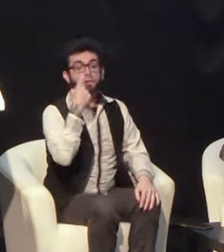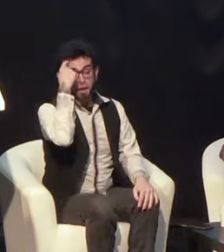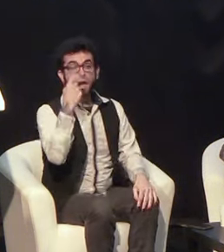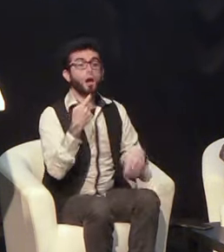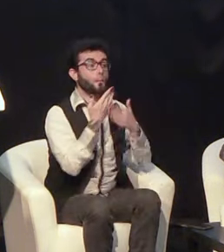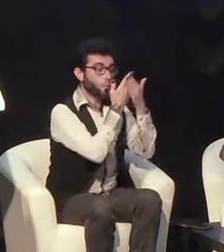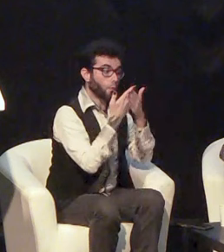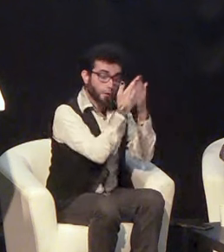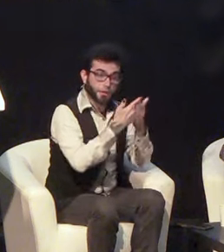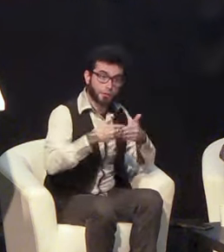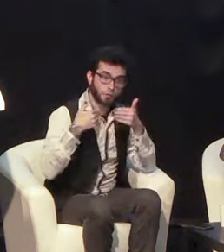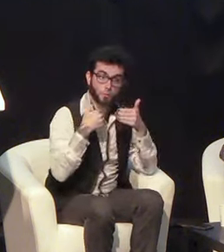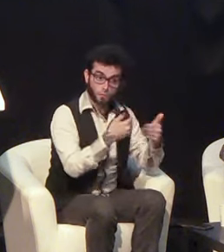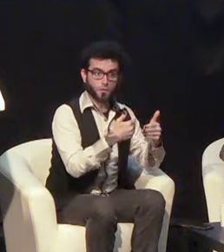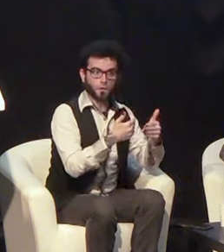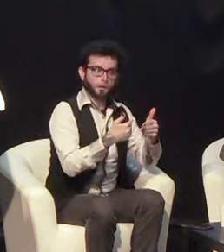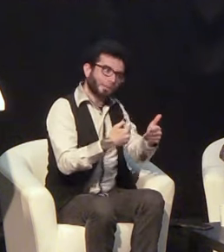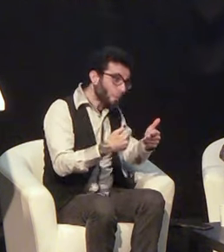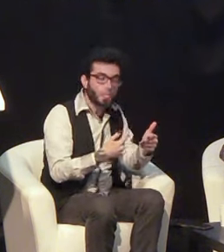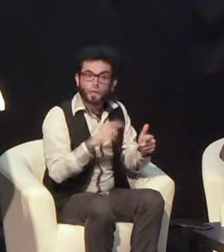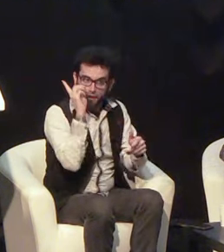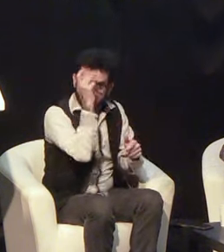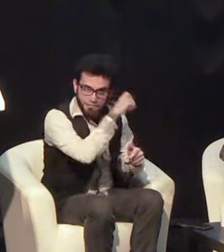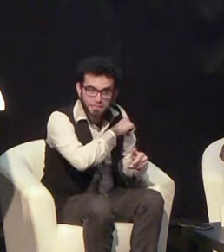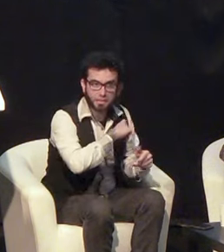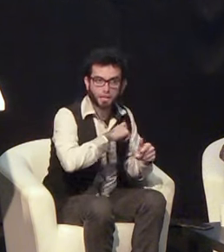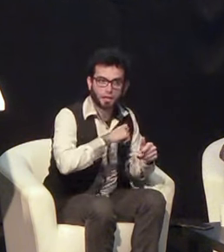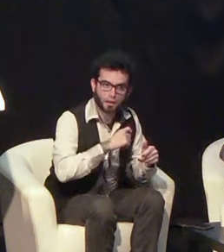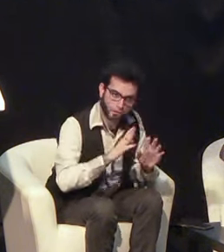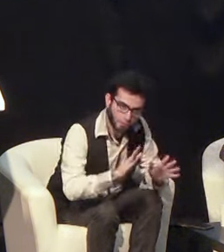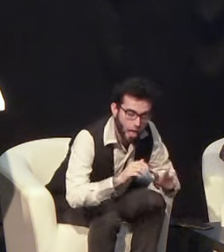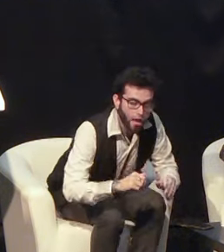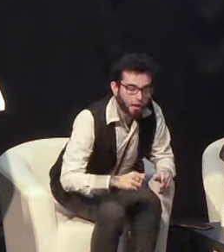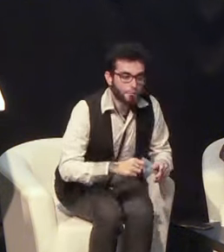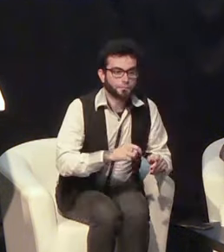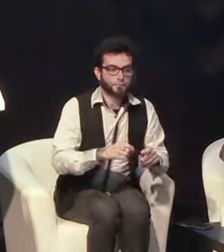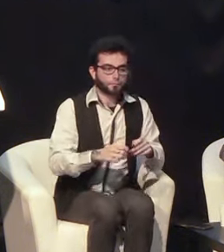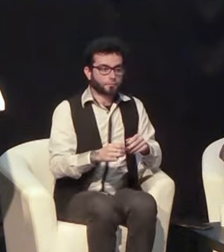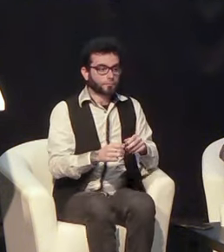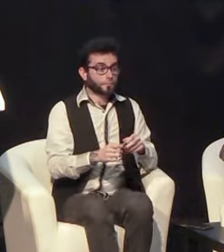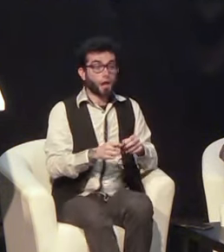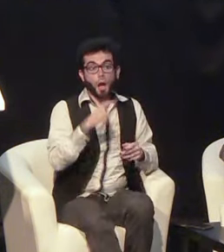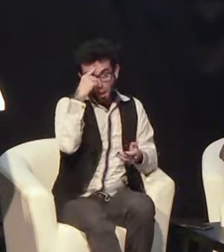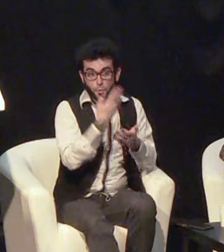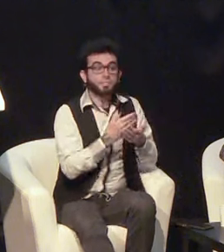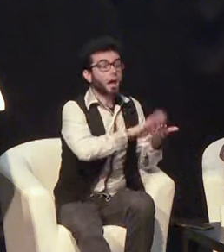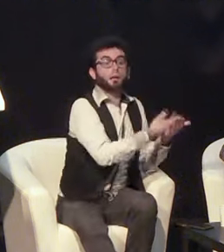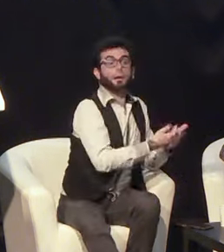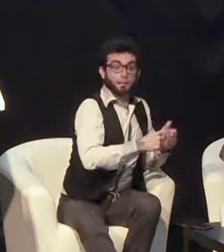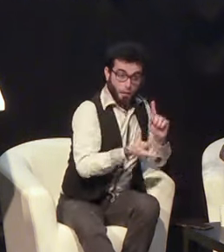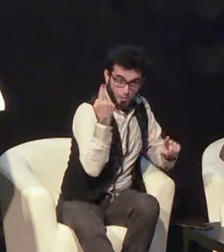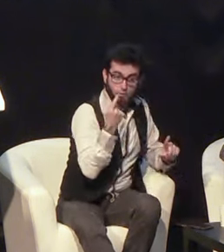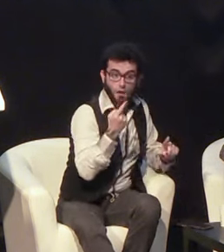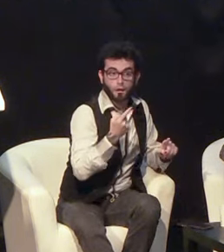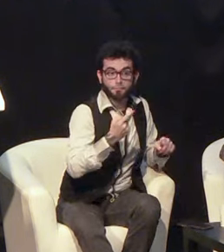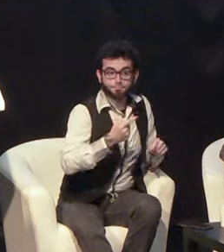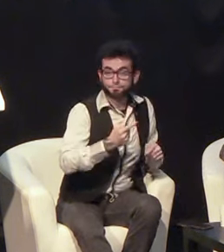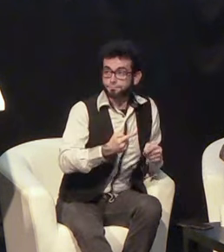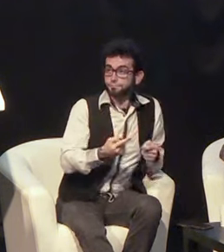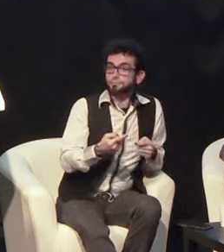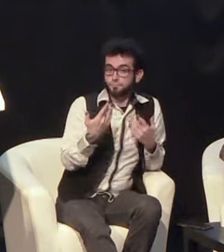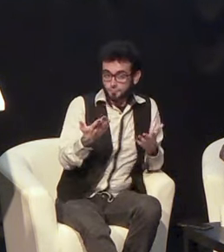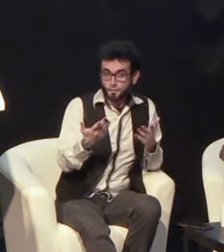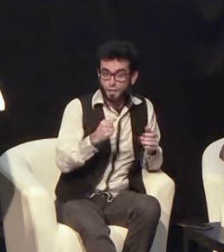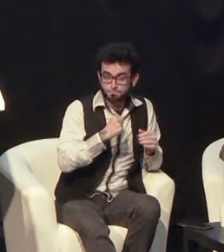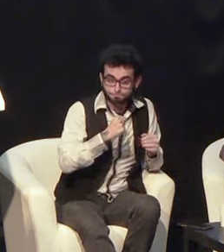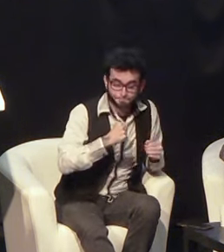français qu'on ne peut pas faire du transcodage, en fait. Donc, la première lecture d'un texte pour une personne qui s'exprime en